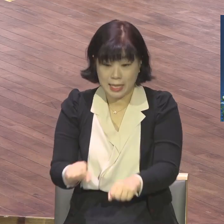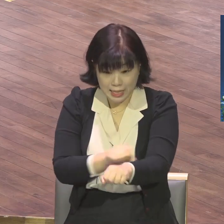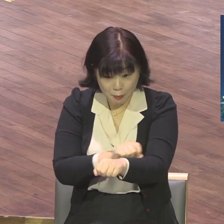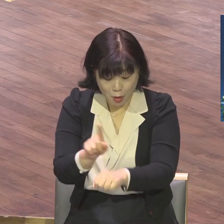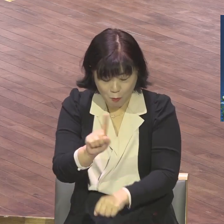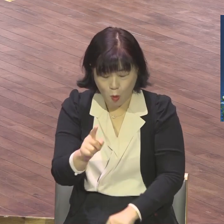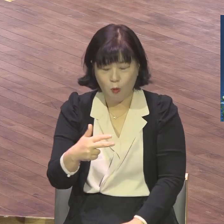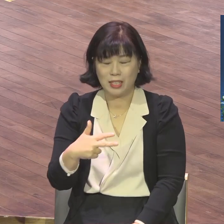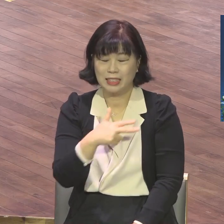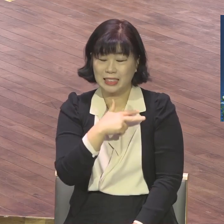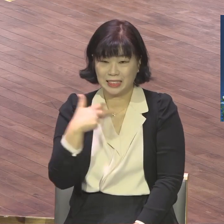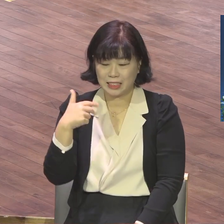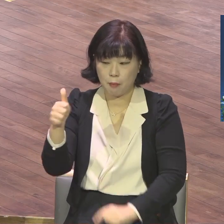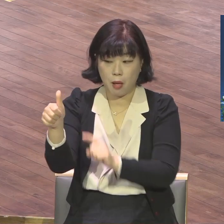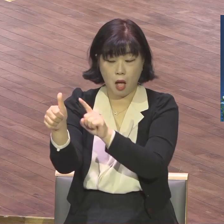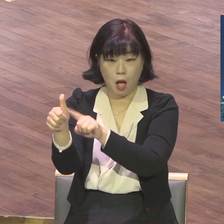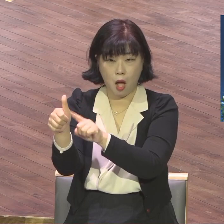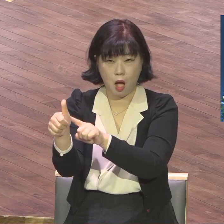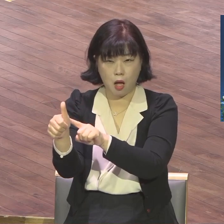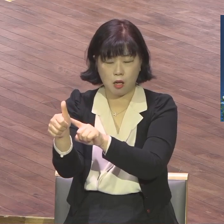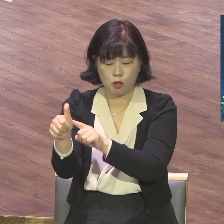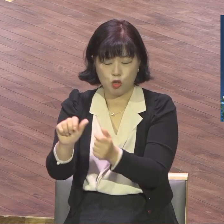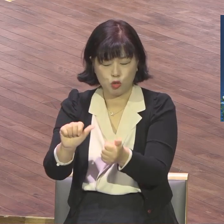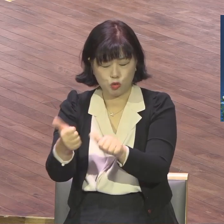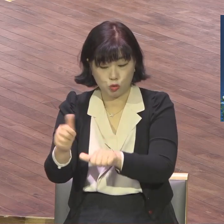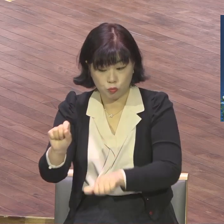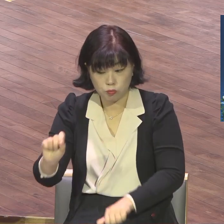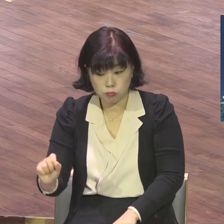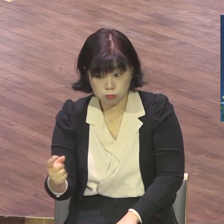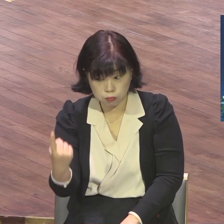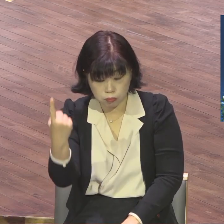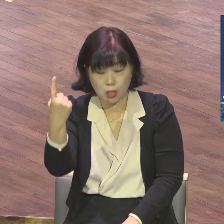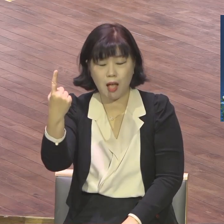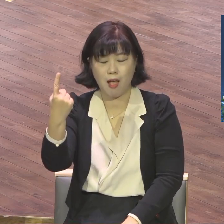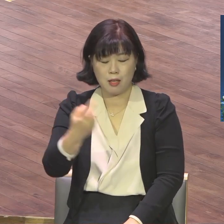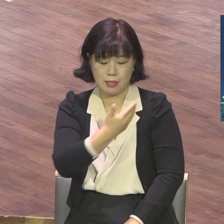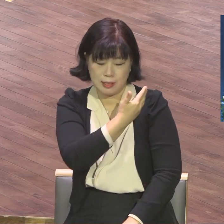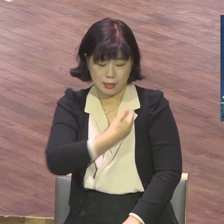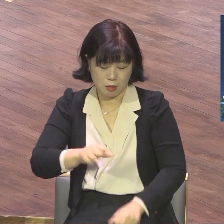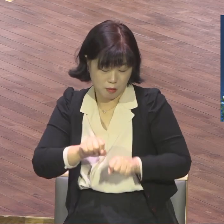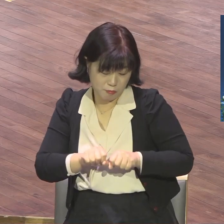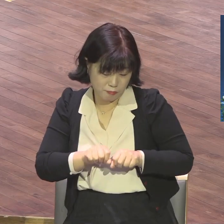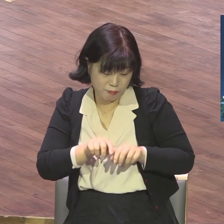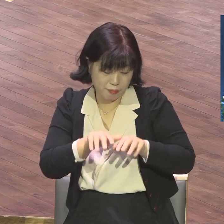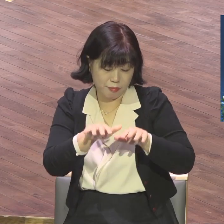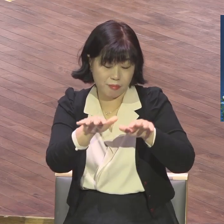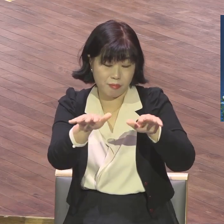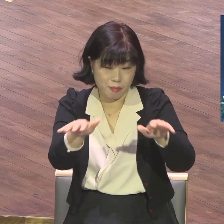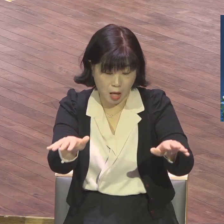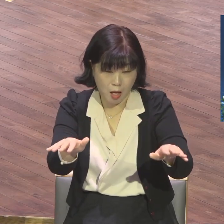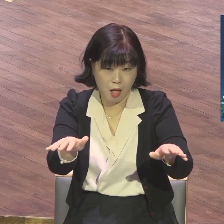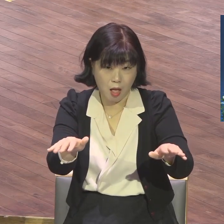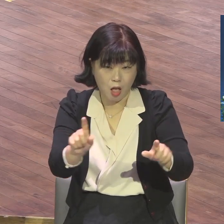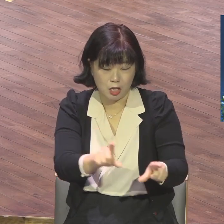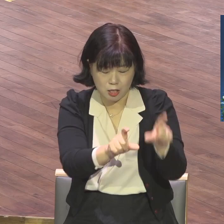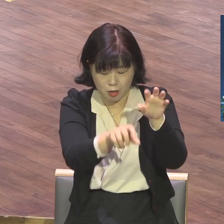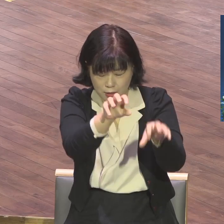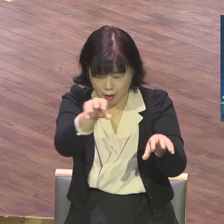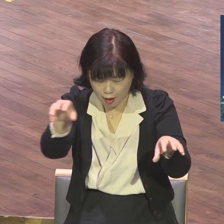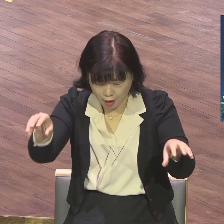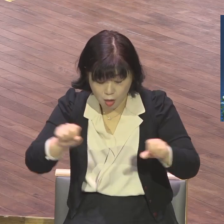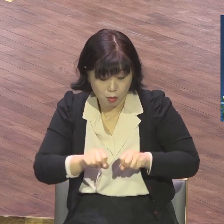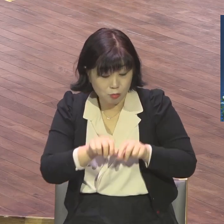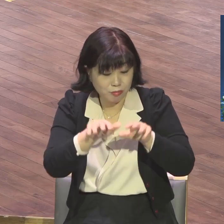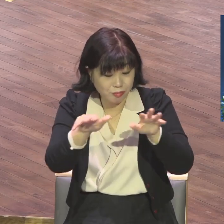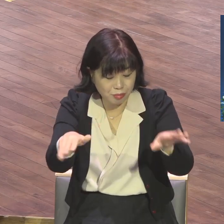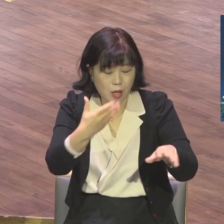순교 이후로 순교로 인한 촉발, 이것이 제자들이 전 세계 현장에 흩어지게